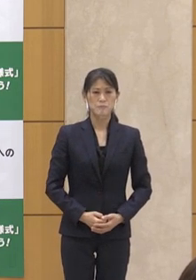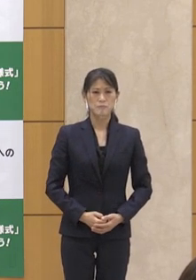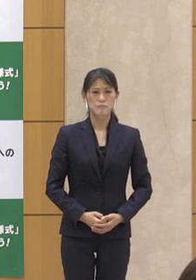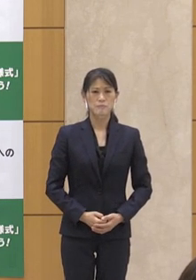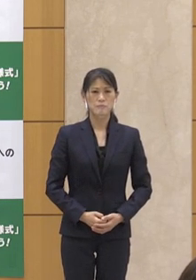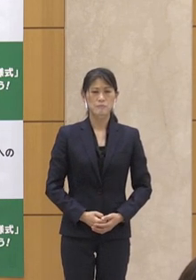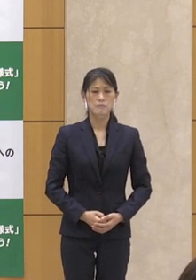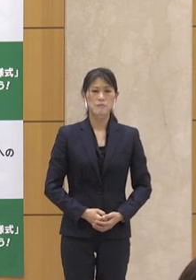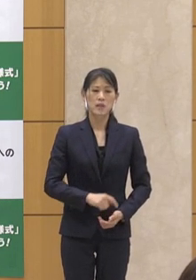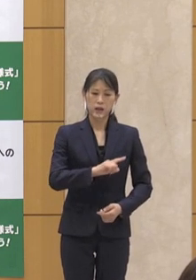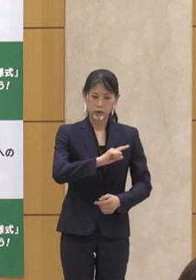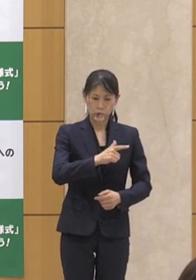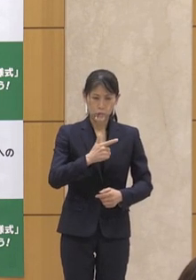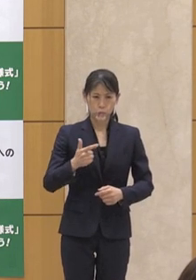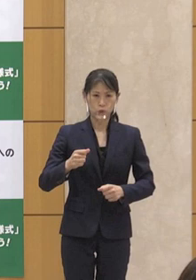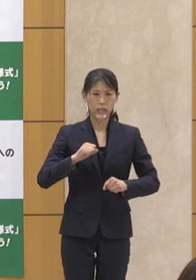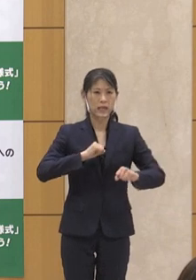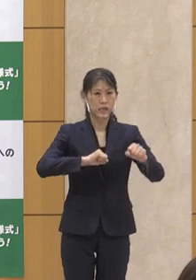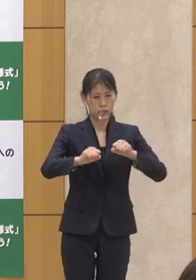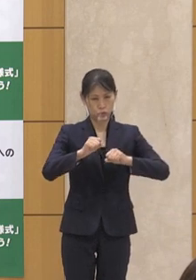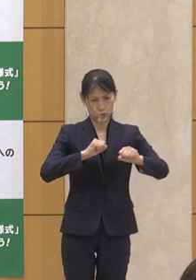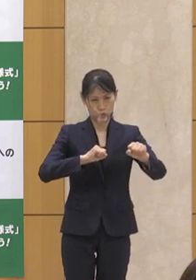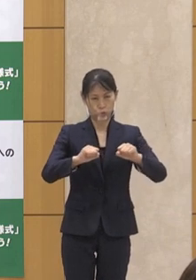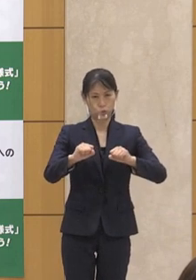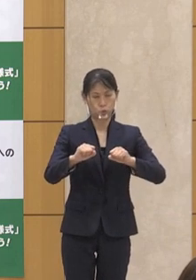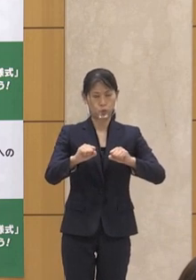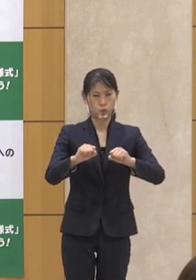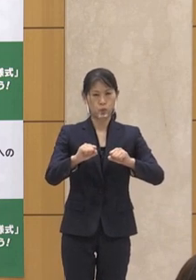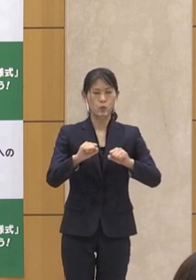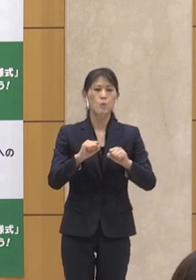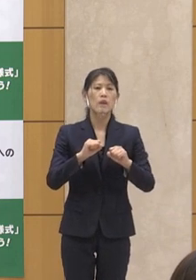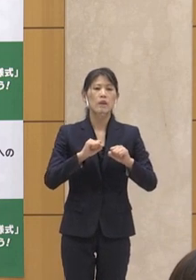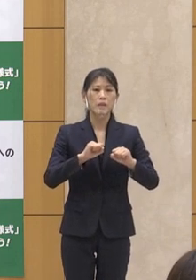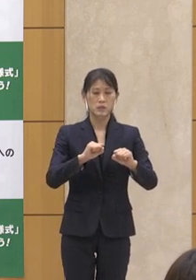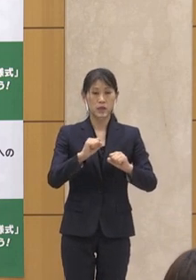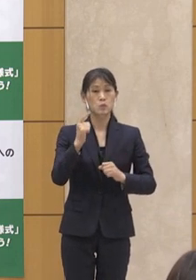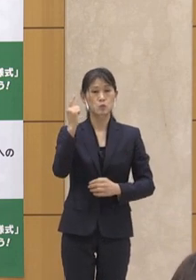いろんな活動をされておるわけですけれども、